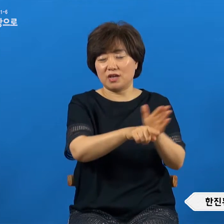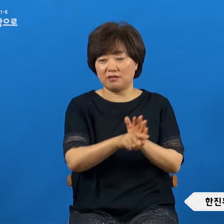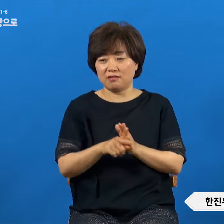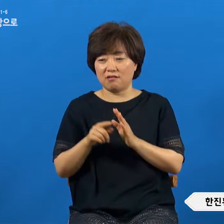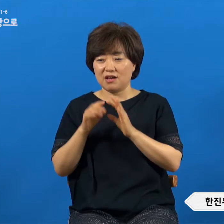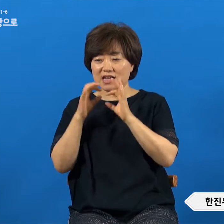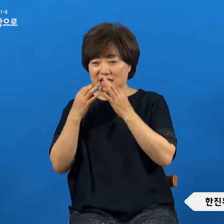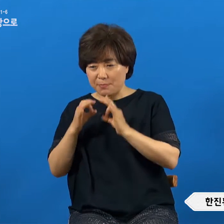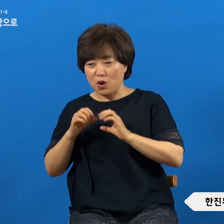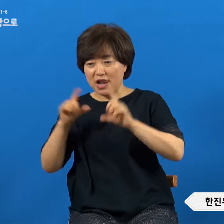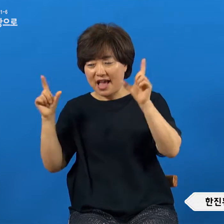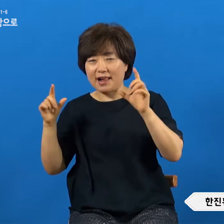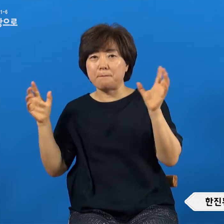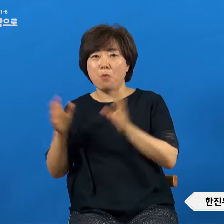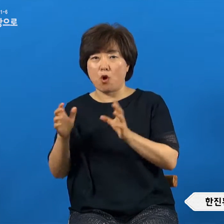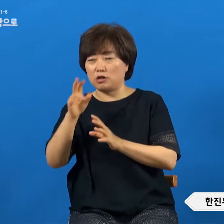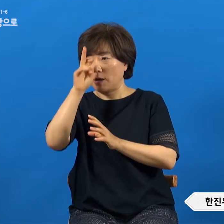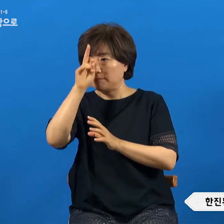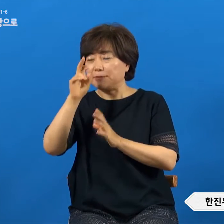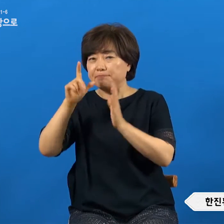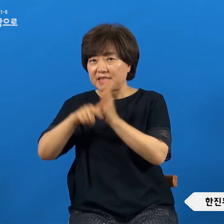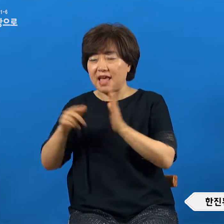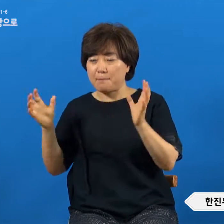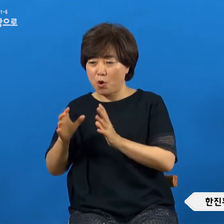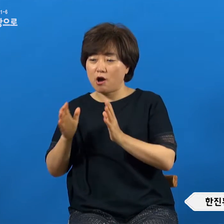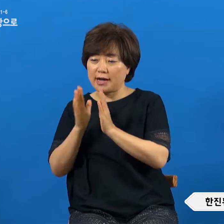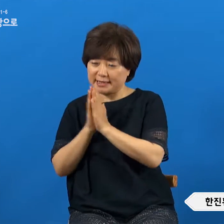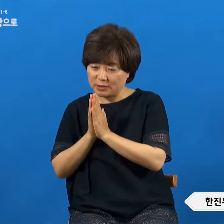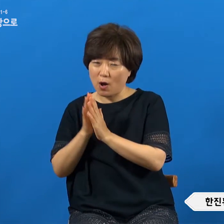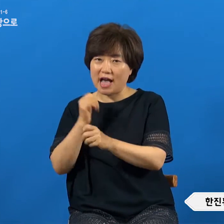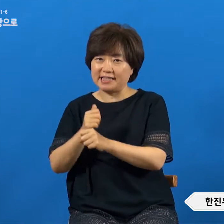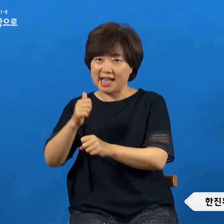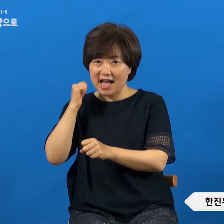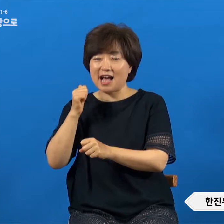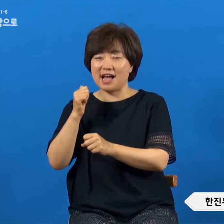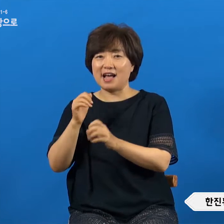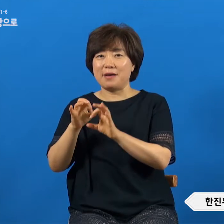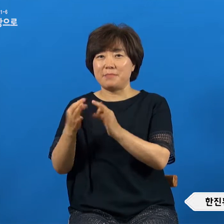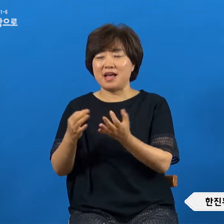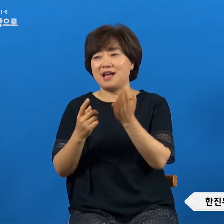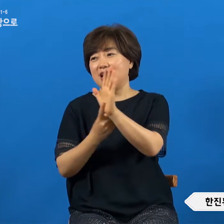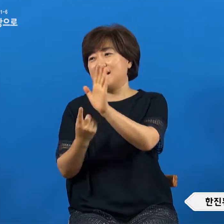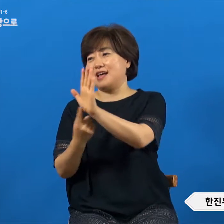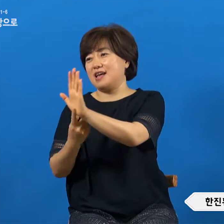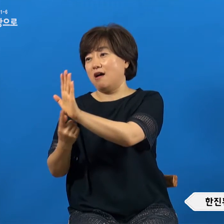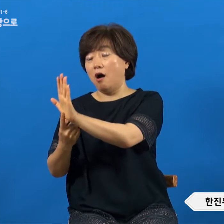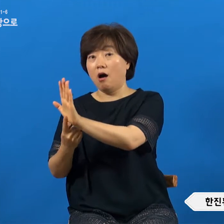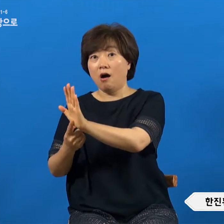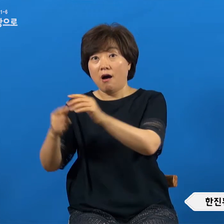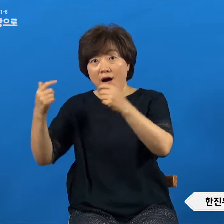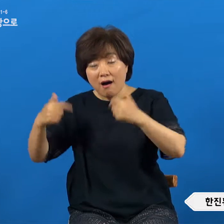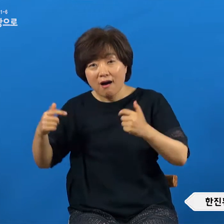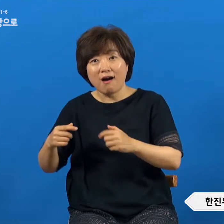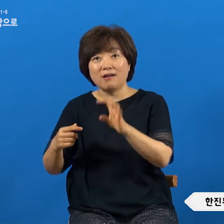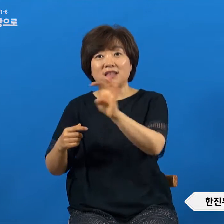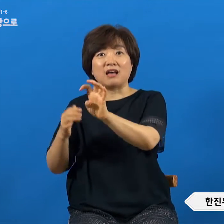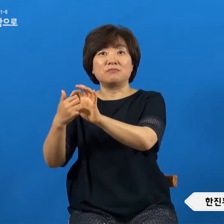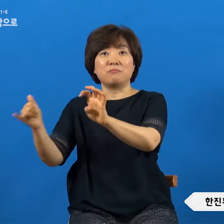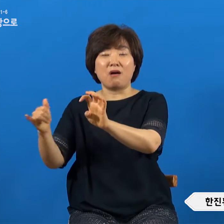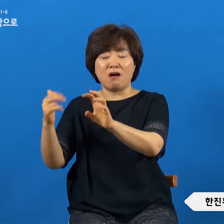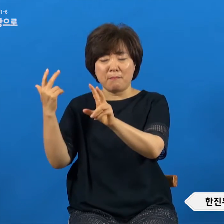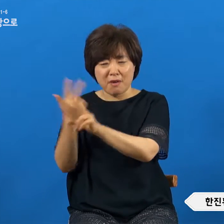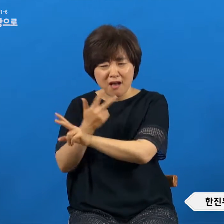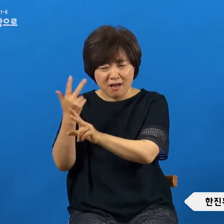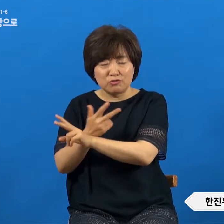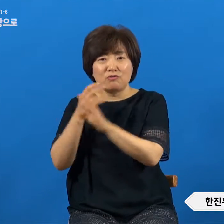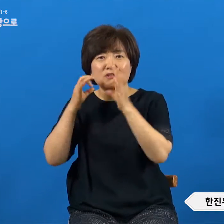했던 것입니다. 그렇게 해서 시작된 기도 모임이 지금은 한 40명씩 늘 금요일